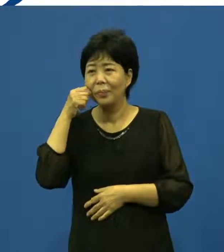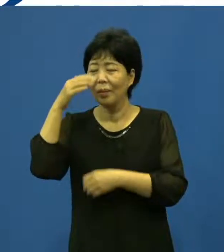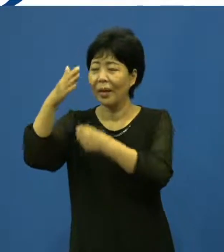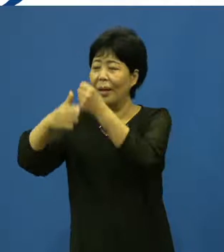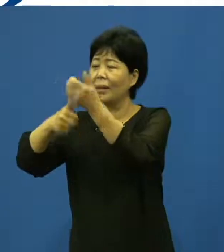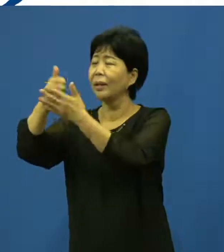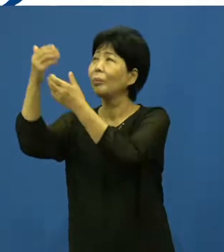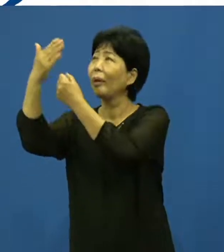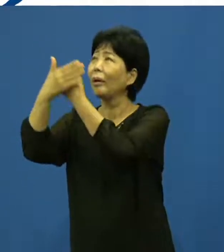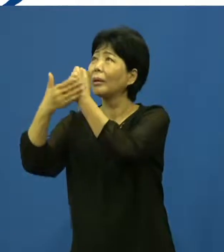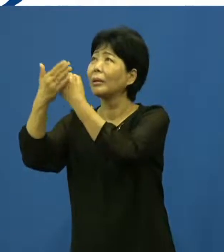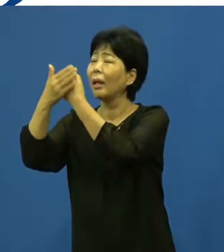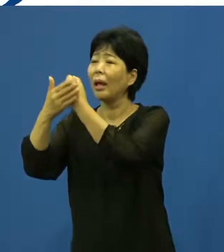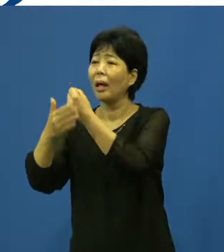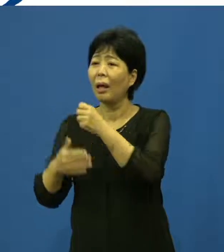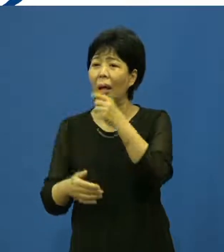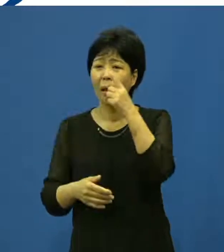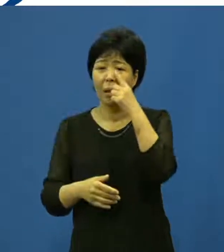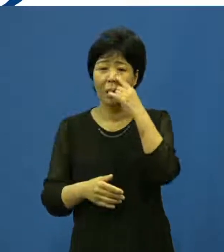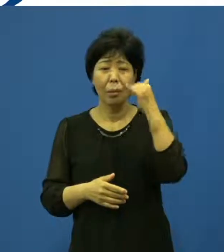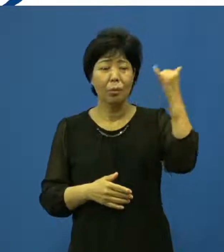은혜는 비교가 안 됩니다.